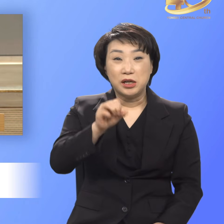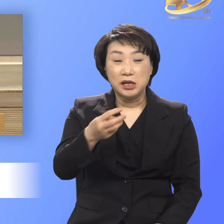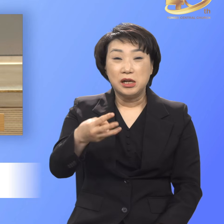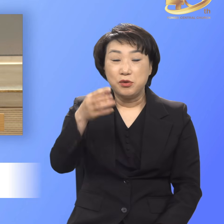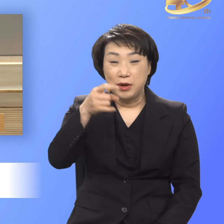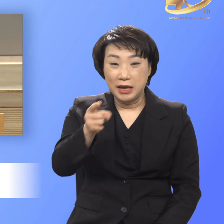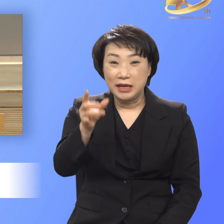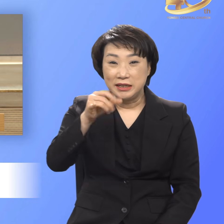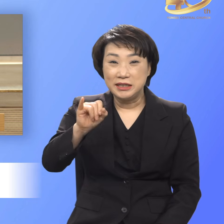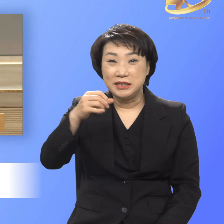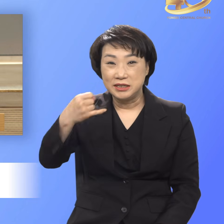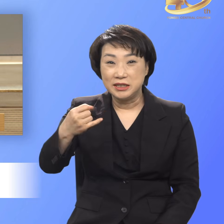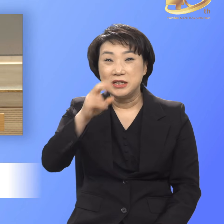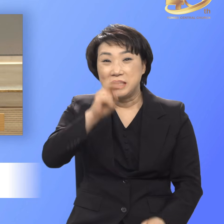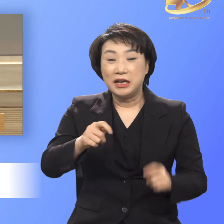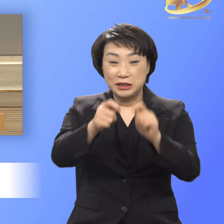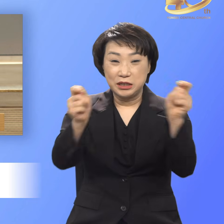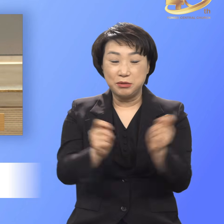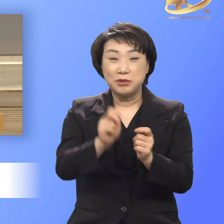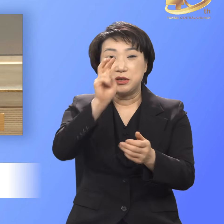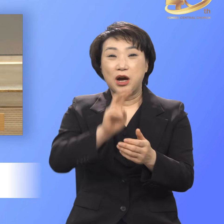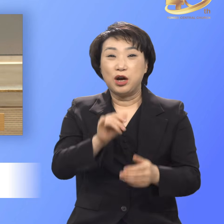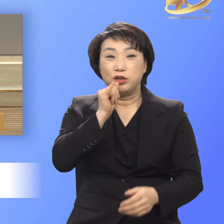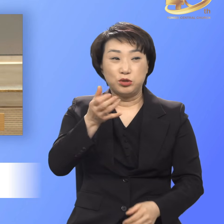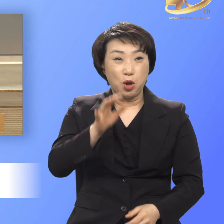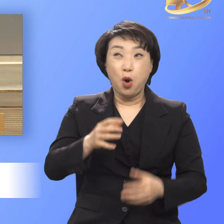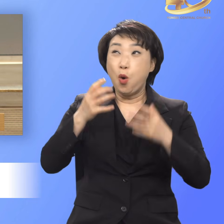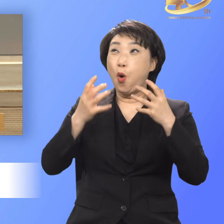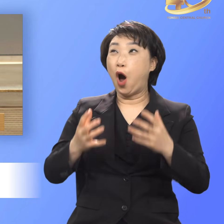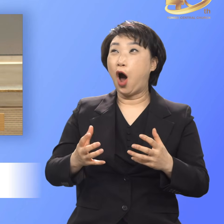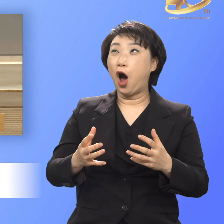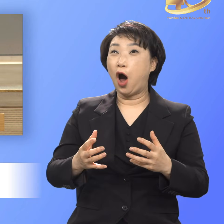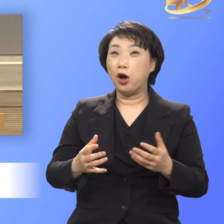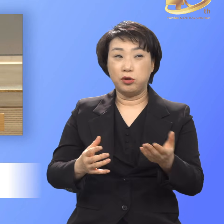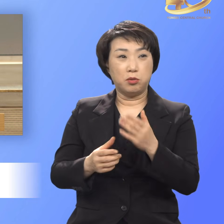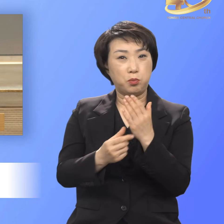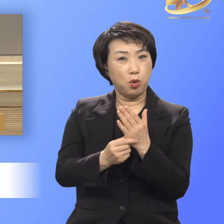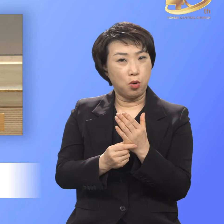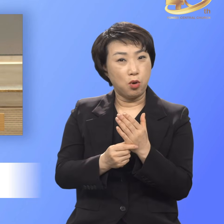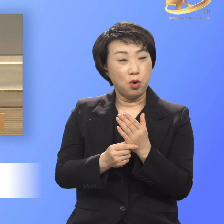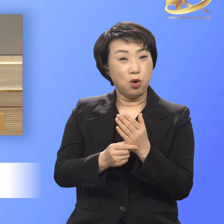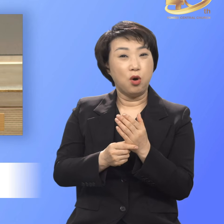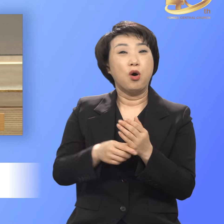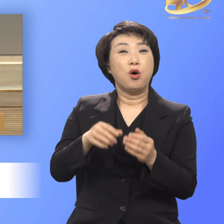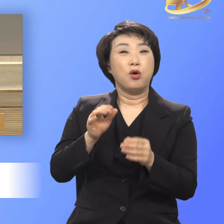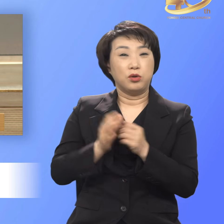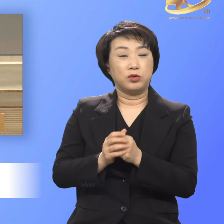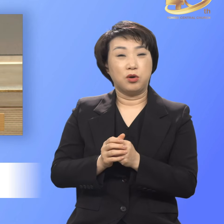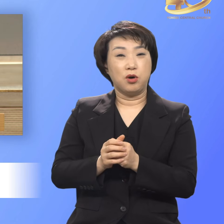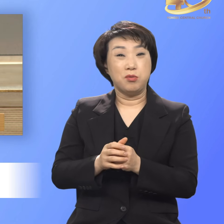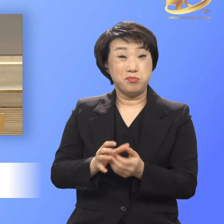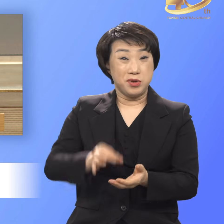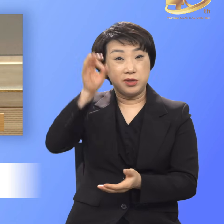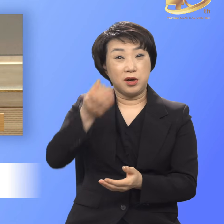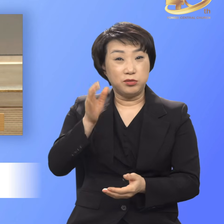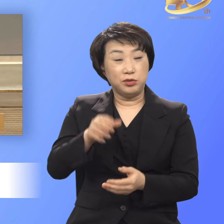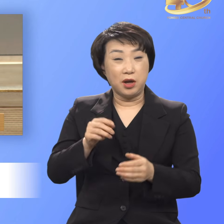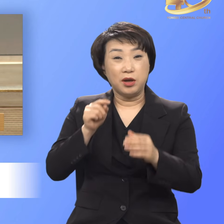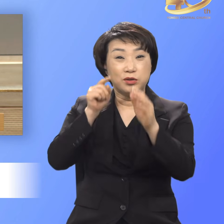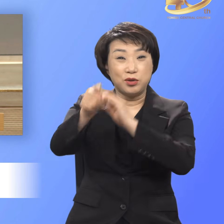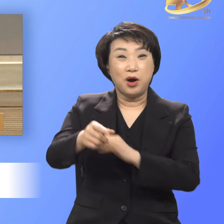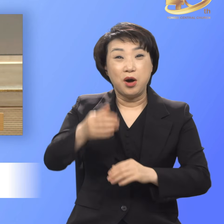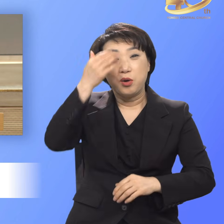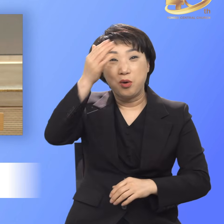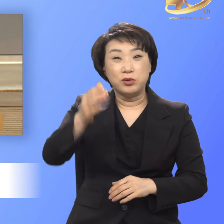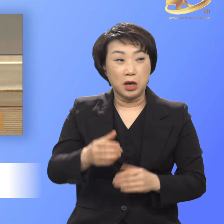엄청난 찬양팀이 찬양하는데 그 펴주고 들어가서 봐야 되는데 그거 공짜로 볼 수 있어. 이 초청장